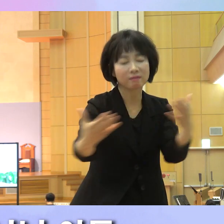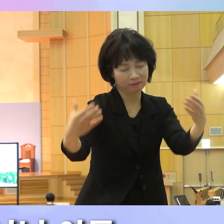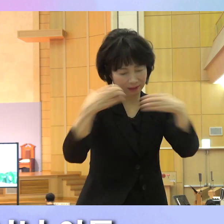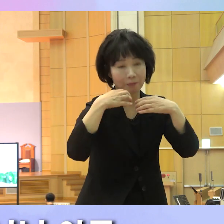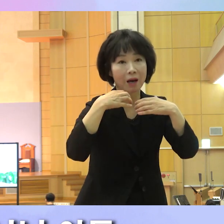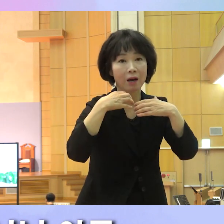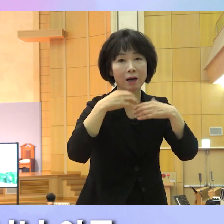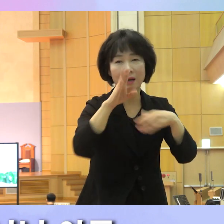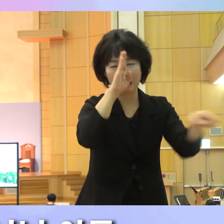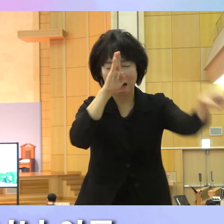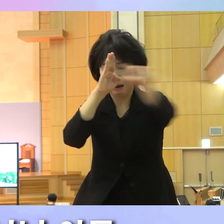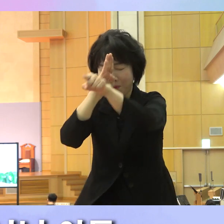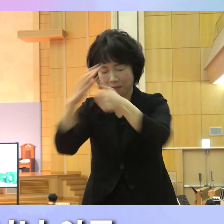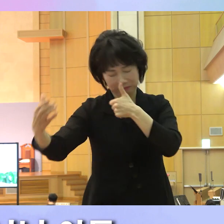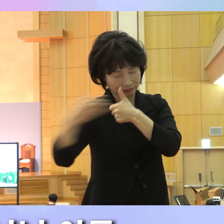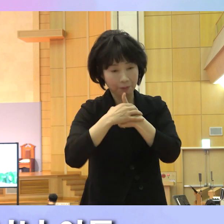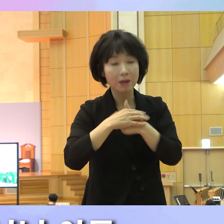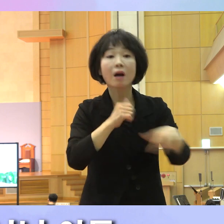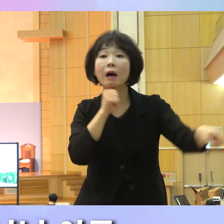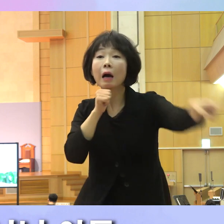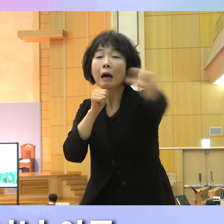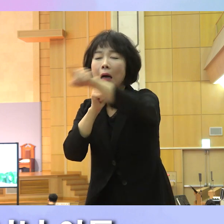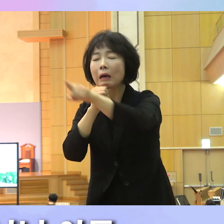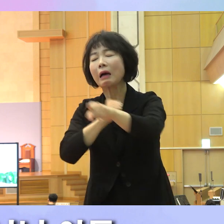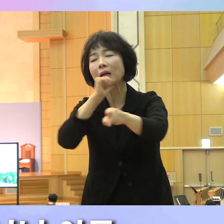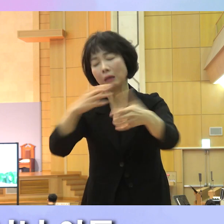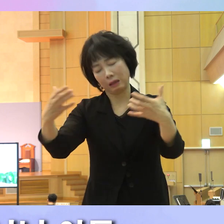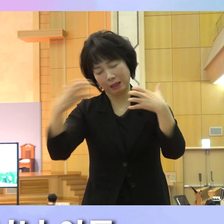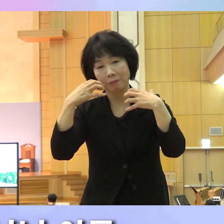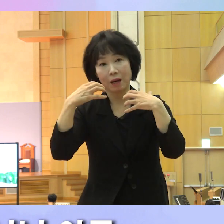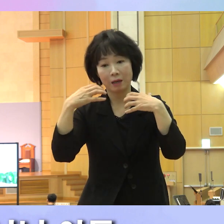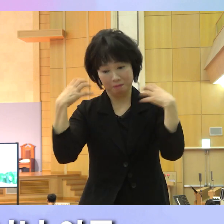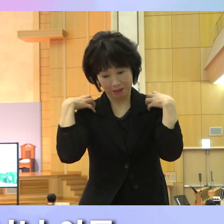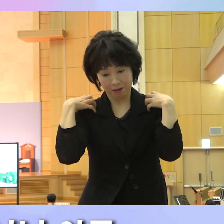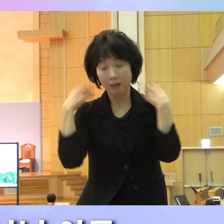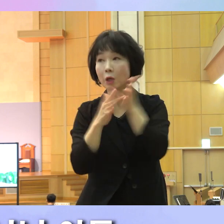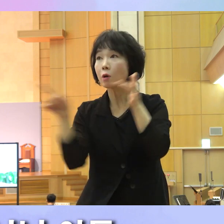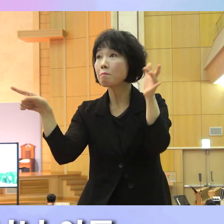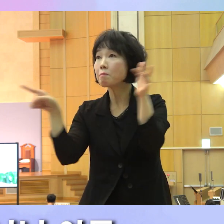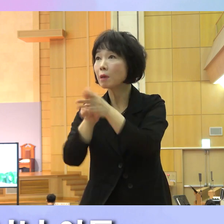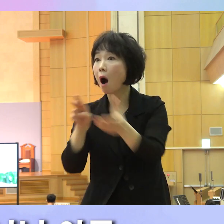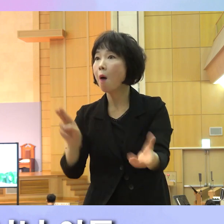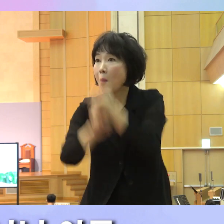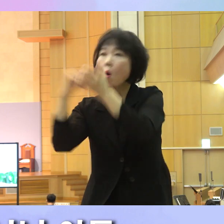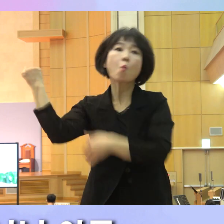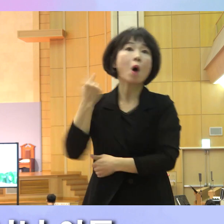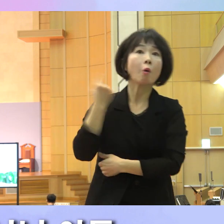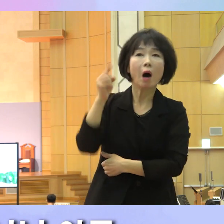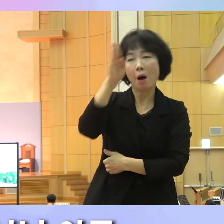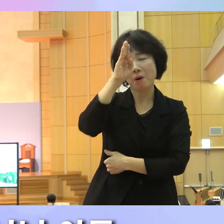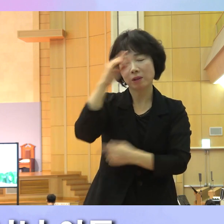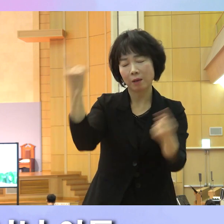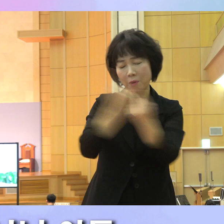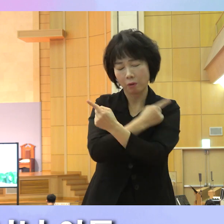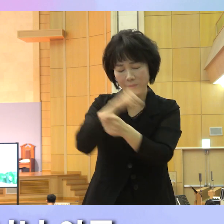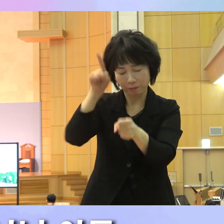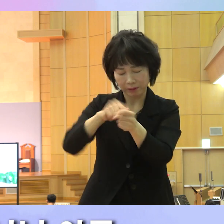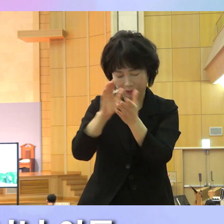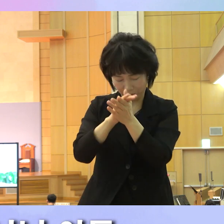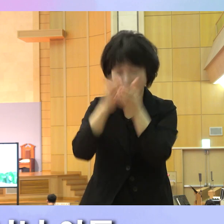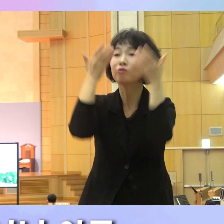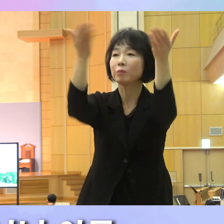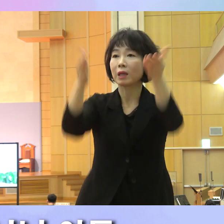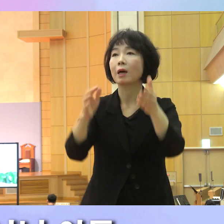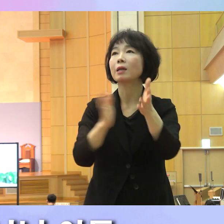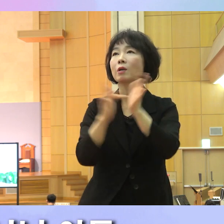다 짊어지고 다 이루었기에 이제 믿는 사람들에게 표적이 따르니 병자에게 손 얹으면 나으리라 약속하셔서